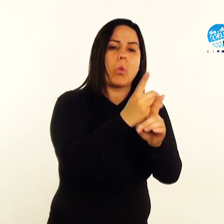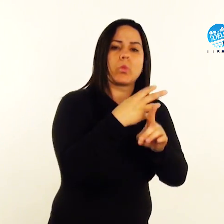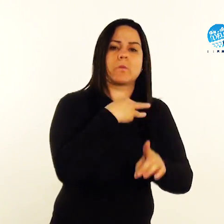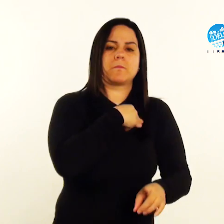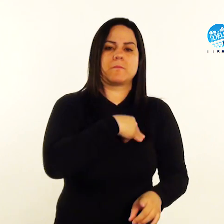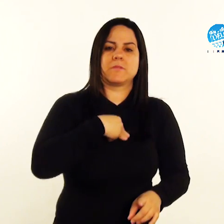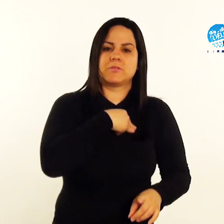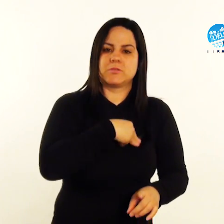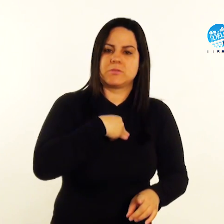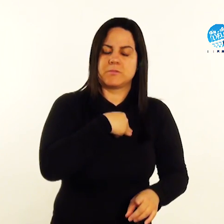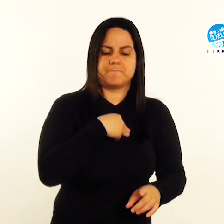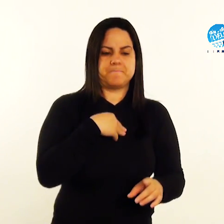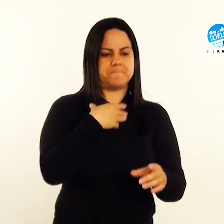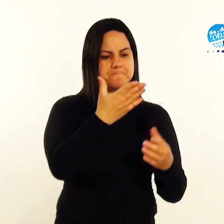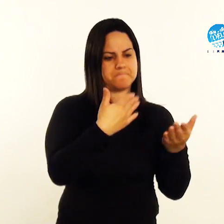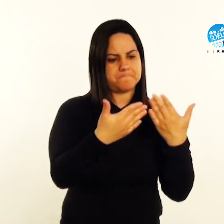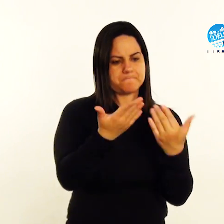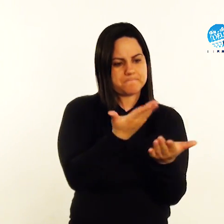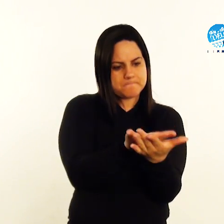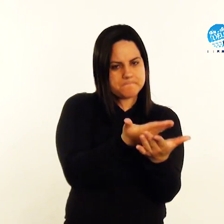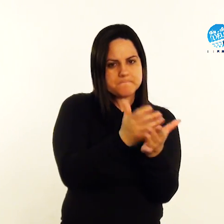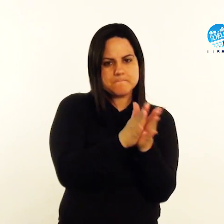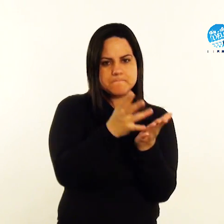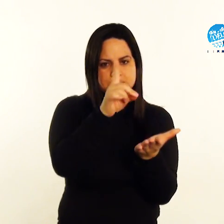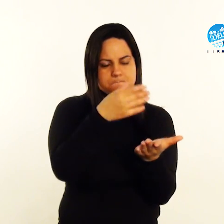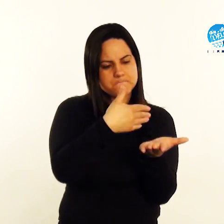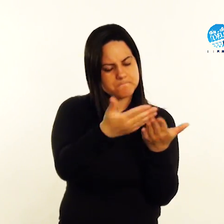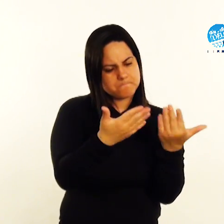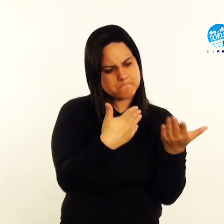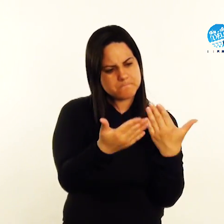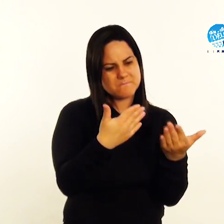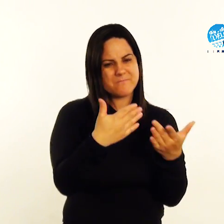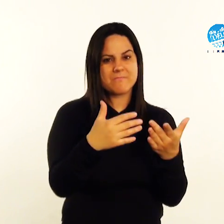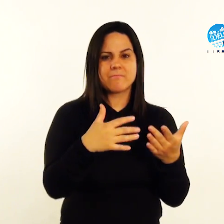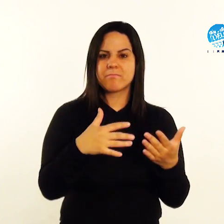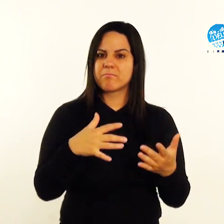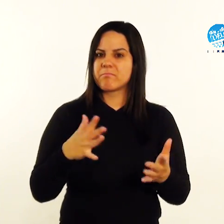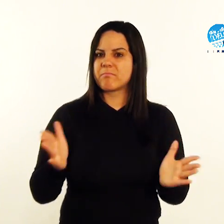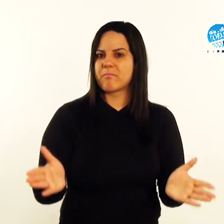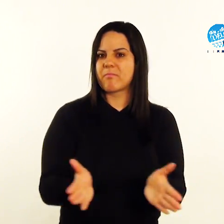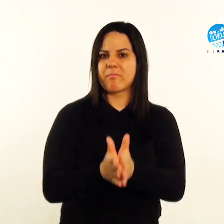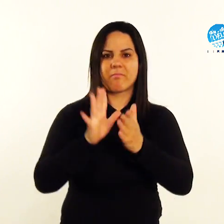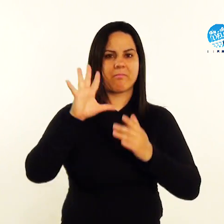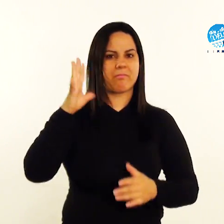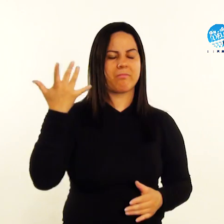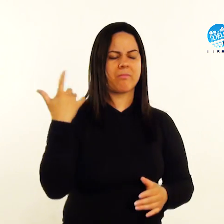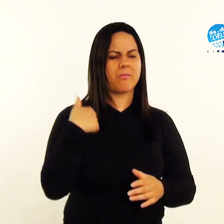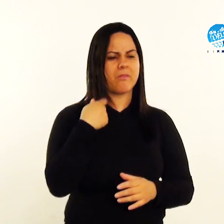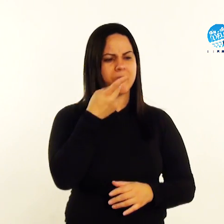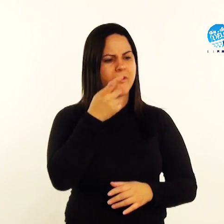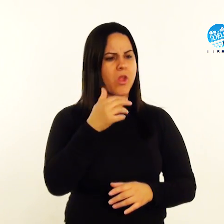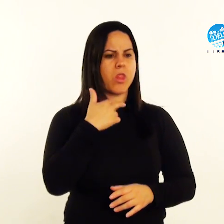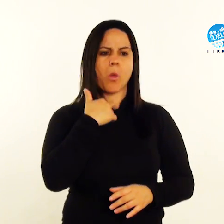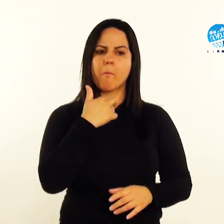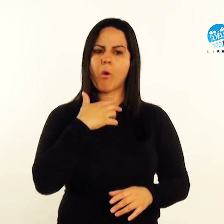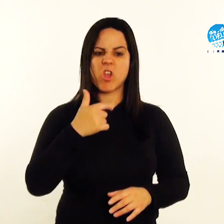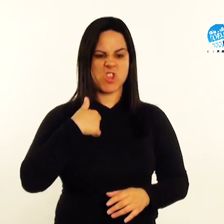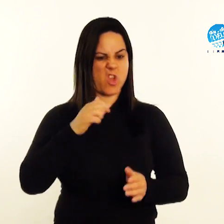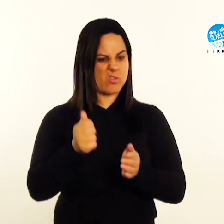nossos missionários, e começou a estudar a Bíblia com ele. E a coisa foi tão tremenda, que ele disse, não pode ficar só para mim,